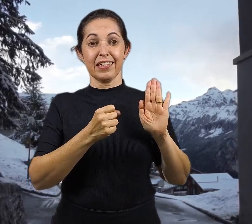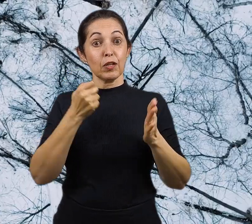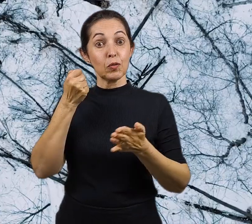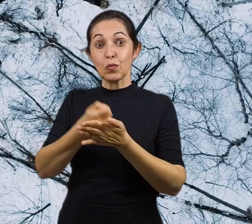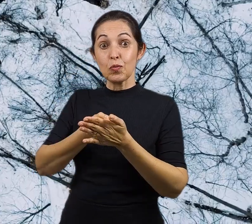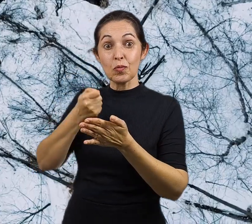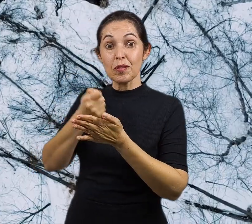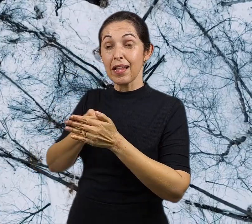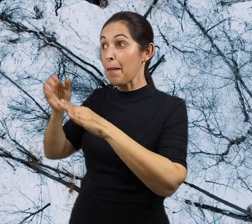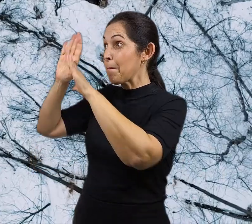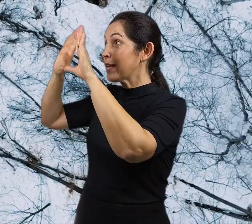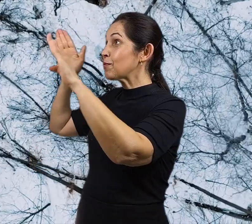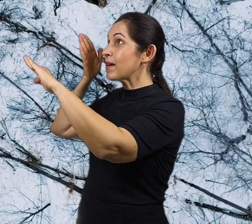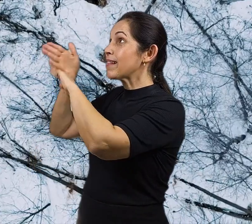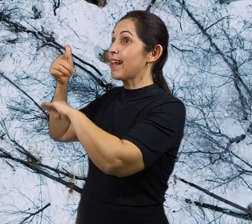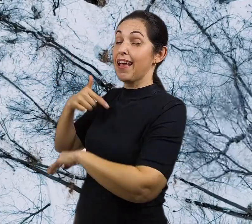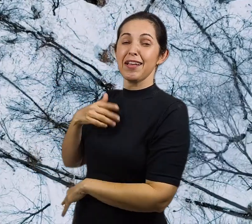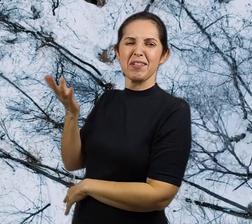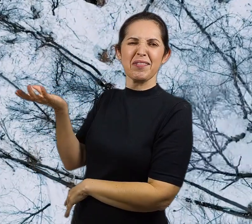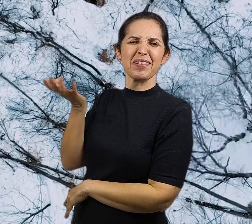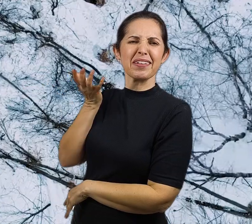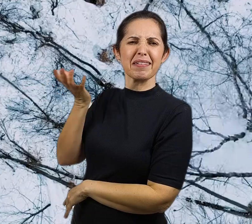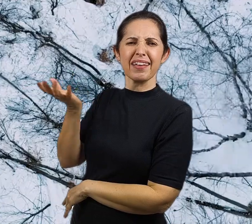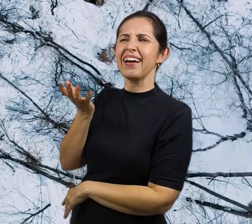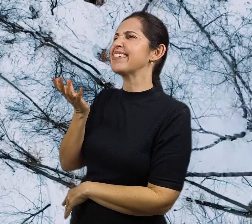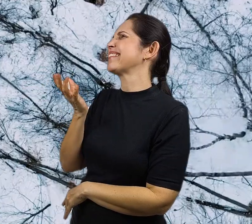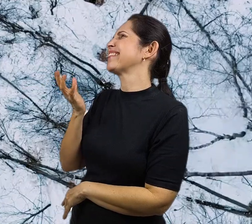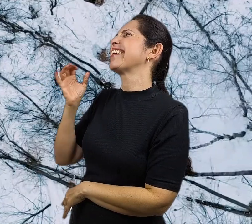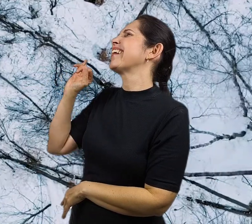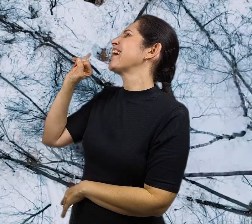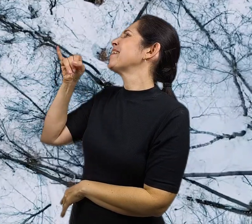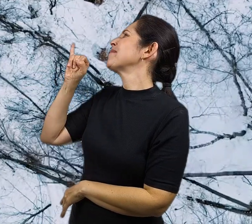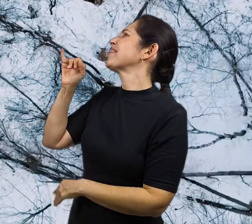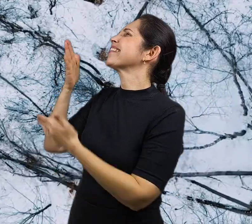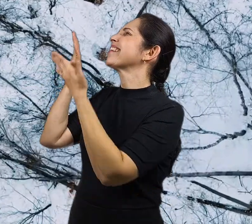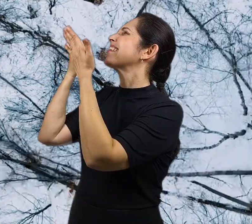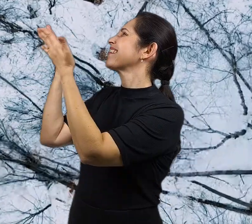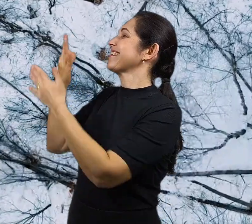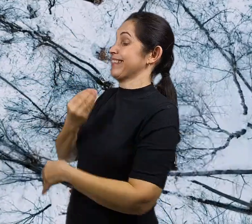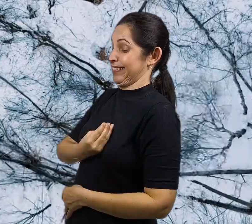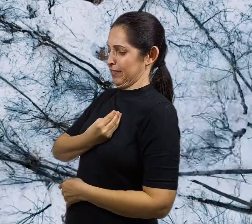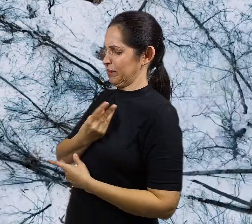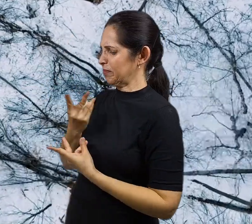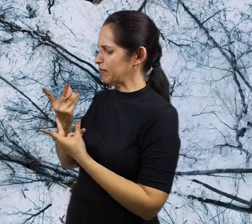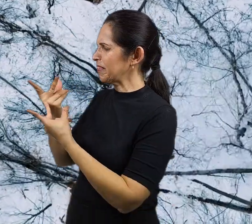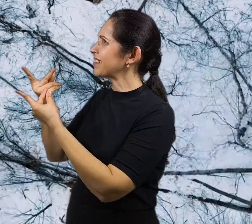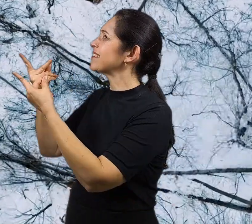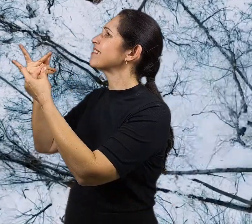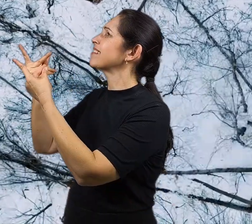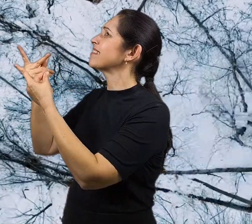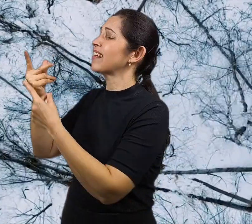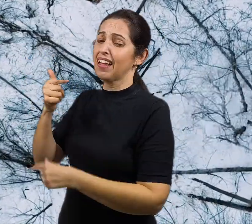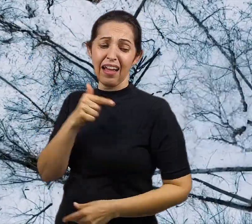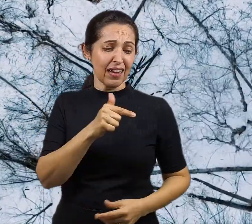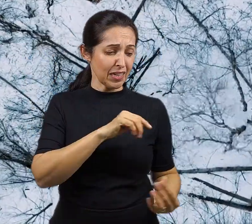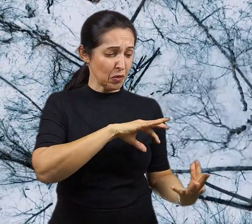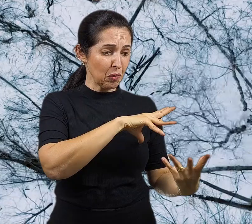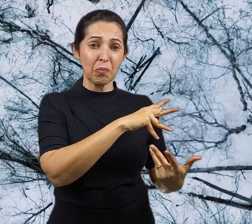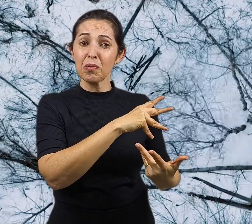quero desfrutar da vida eterna. A vida que passa muito rápido. Aqueles que estão conosco, né?